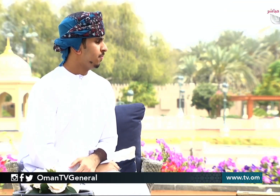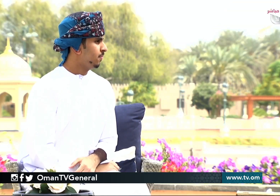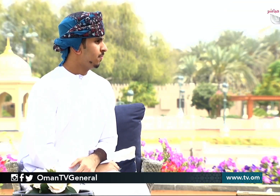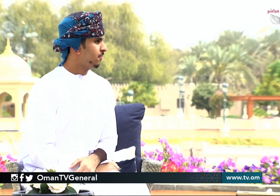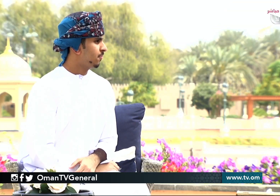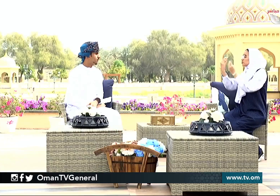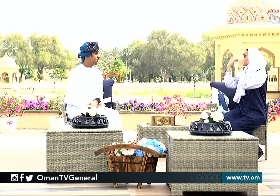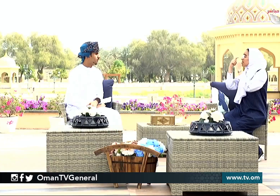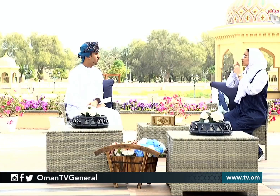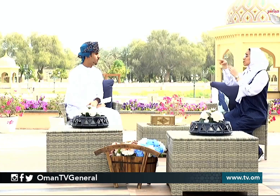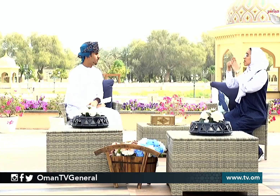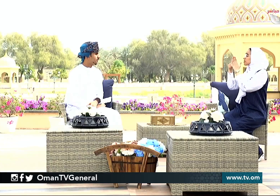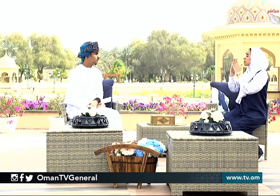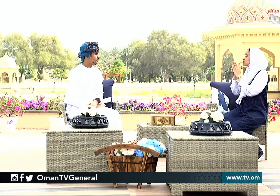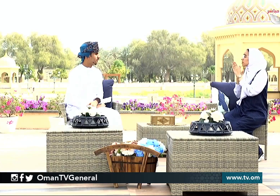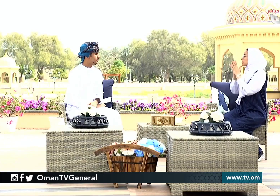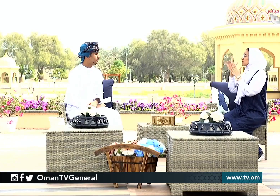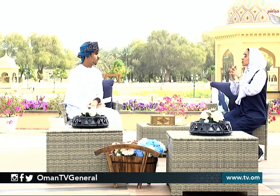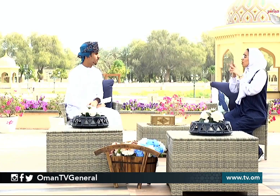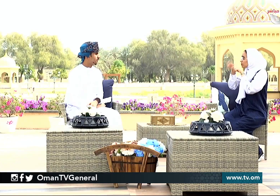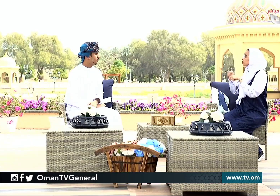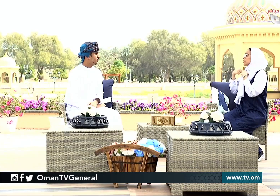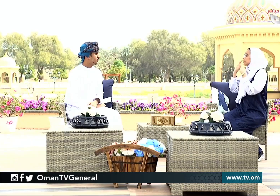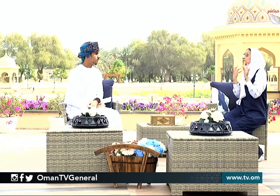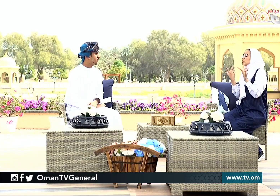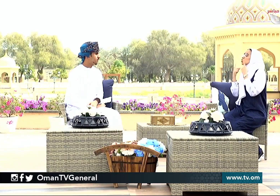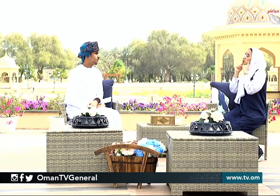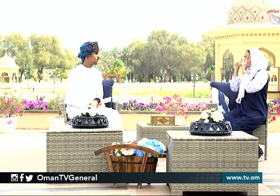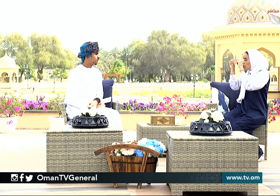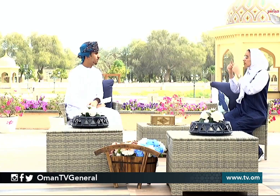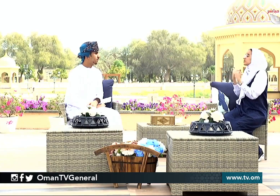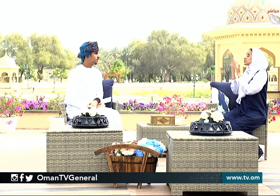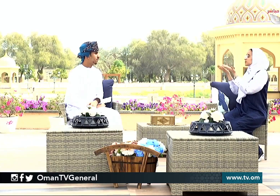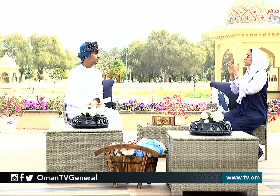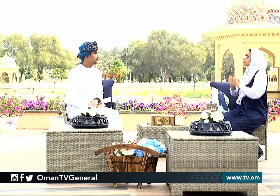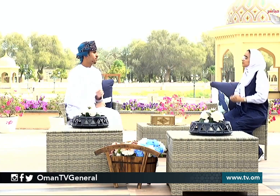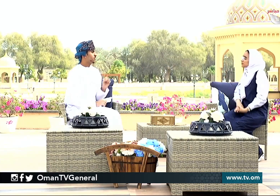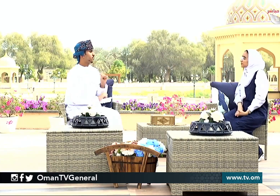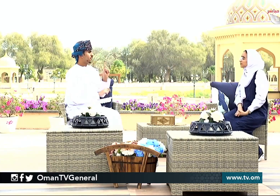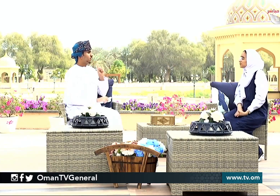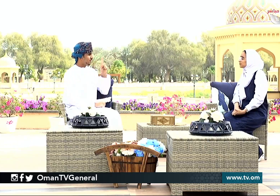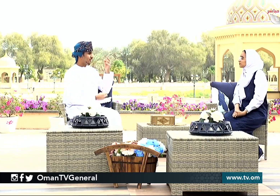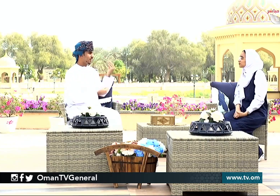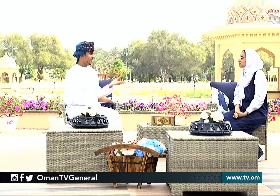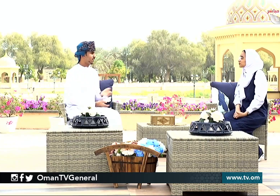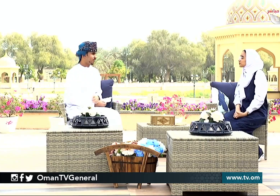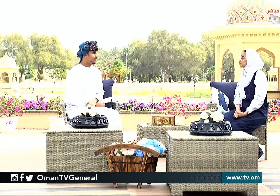يكون؟ نعم، كنت أنا كان أهلي يعلموني ويلقنوني في مختلف المجالات الثقافية، إن شاء الله أعمل في المستقبل. إن شاء الله، إن شاء